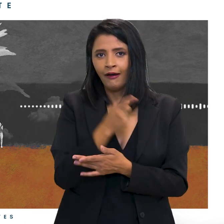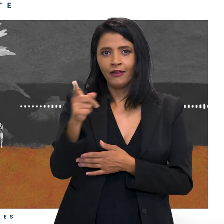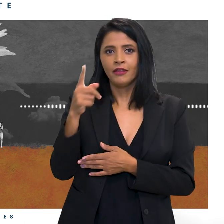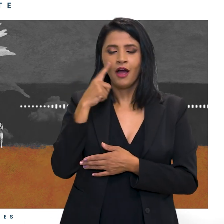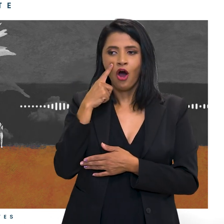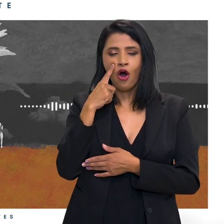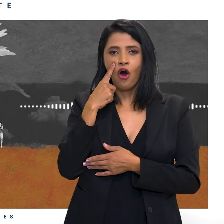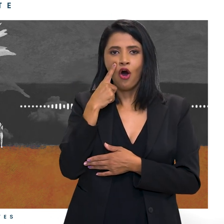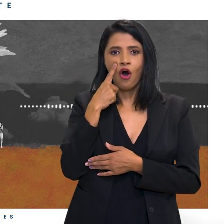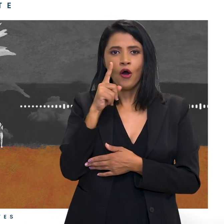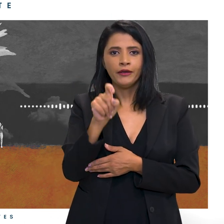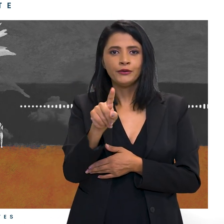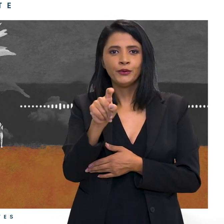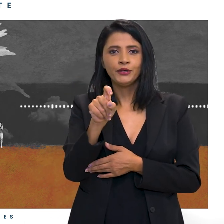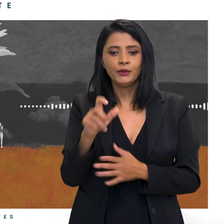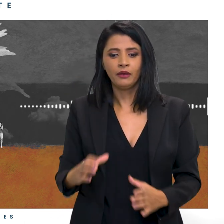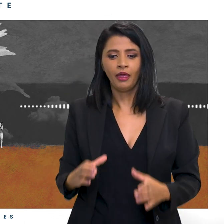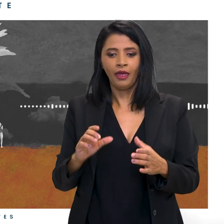Barril?